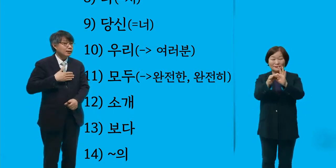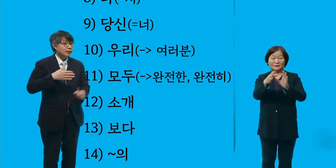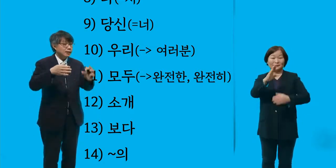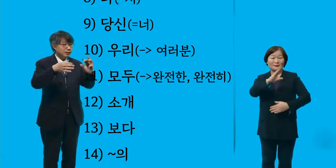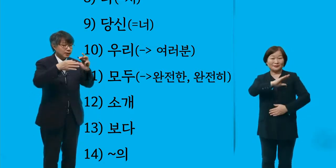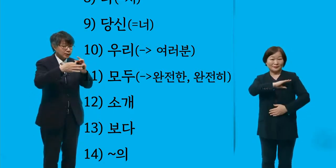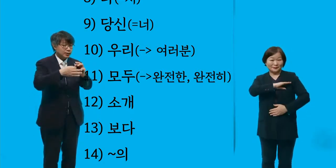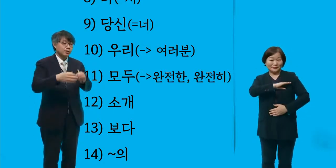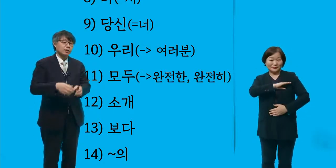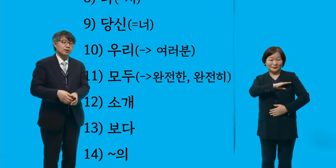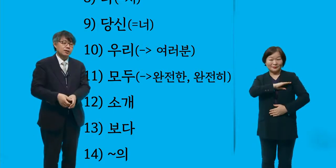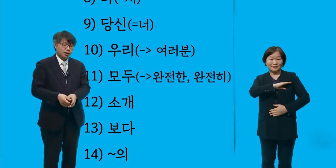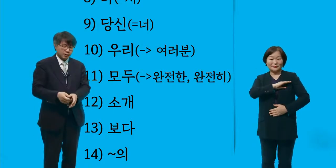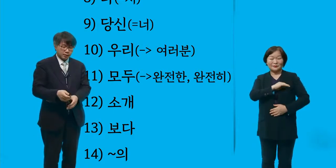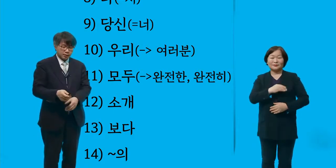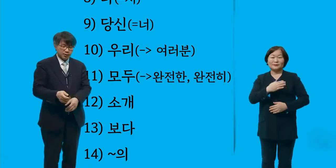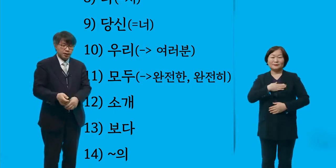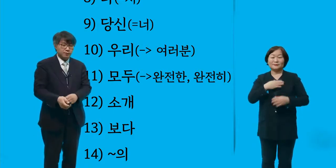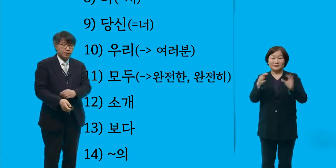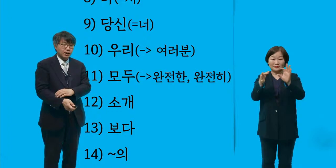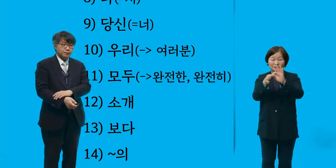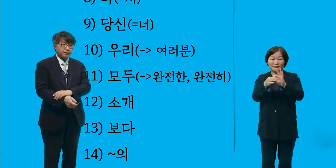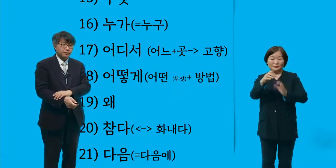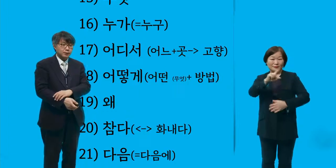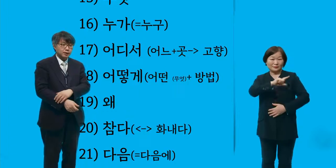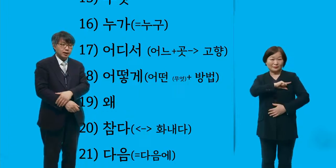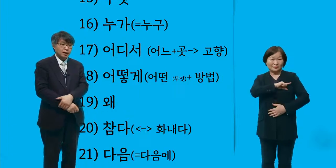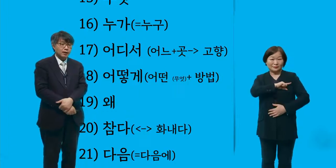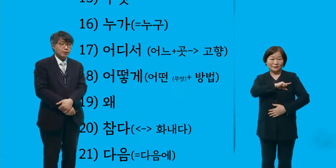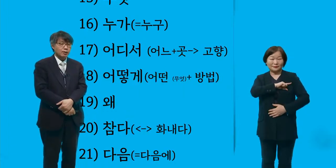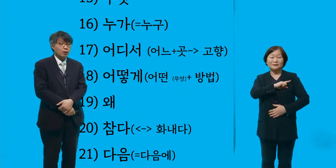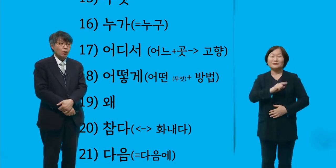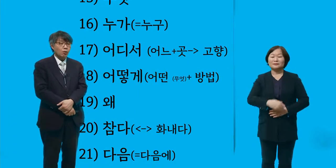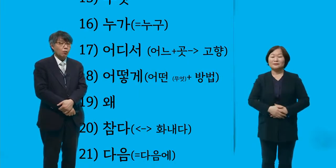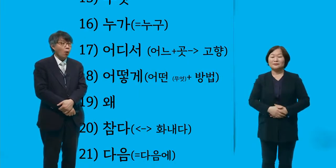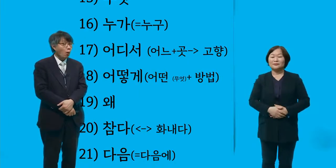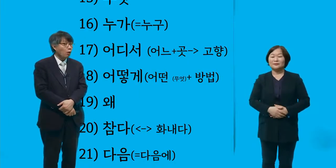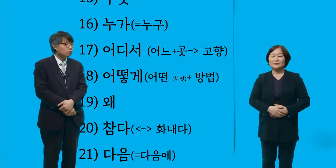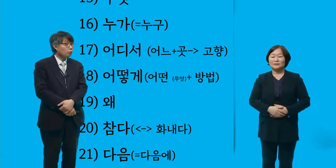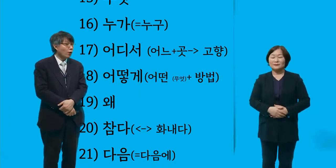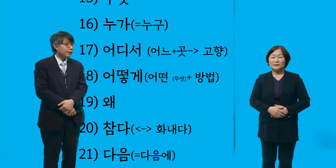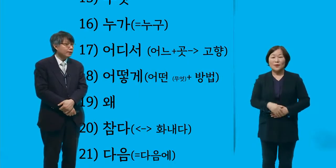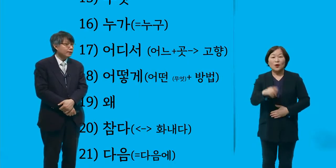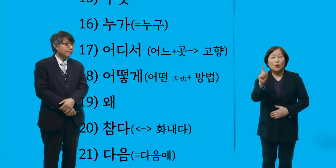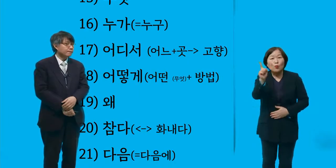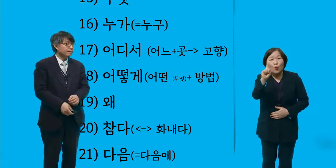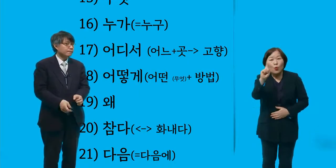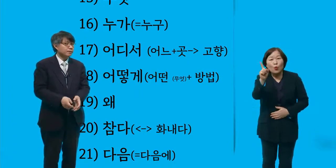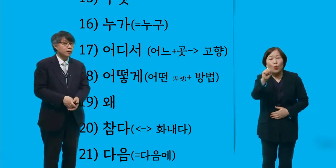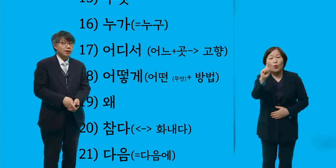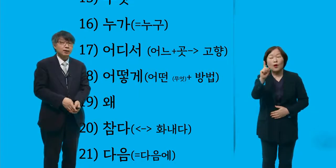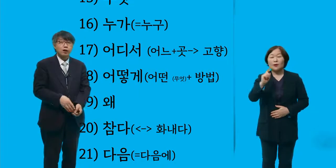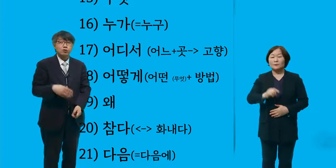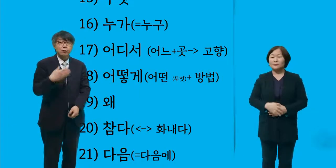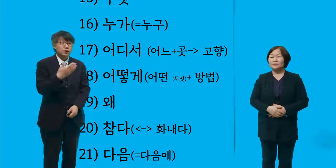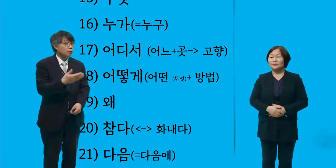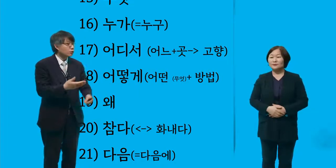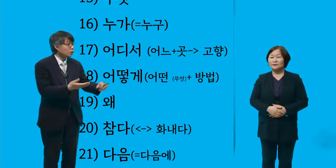나의, 이렇게 쓸 때 의를 이렇게 씁니다. 자, 그 다음에 무엇. 네, 자, 얼굴 표정 보셨죠?